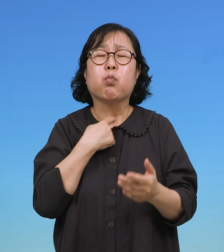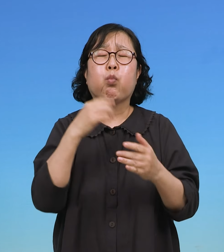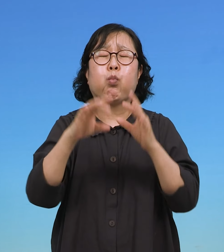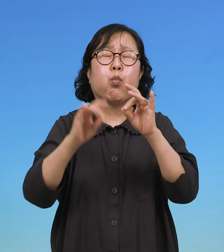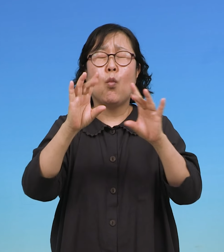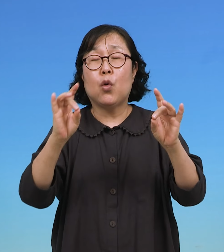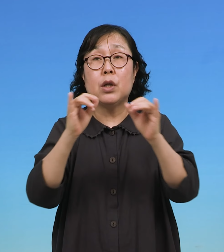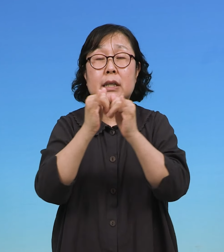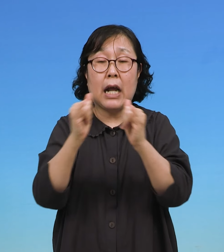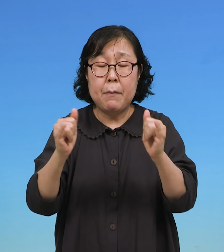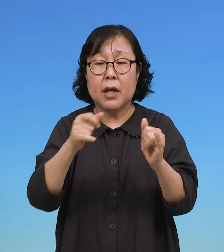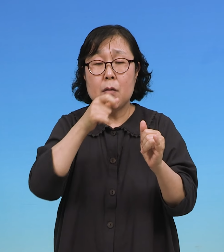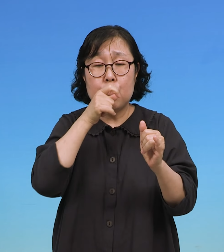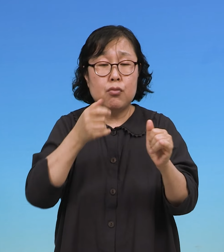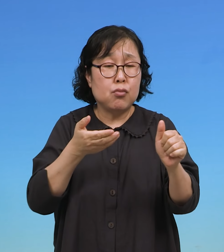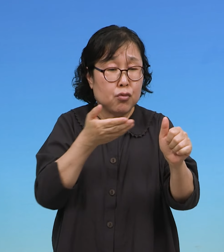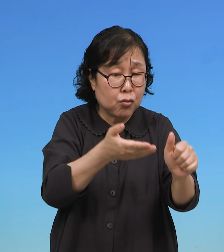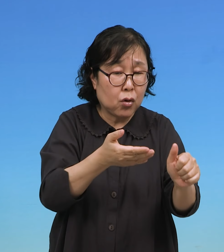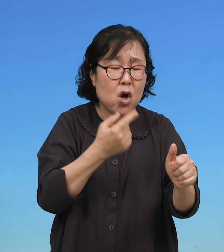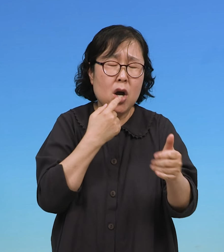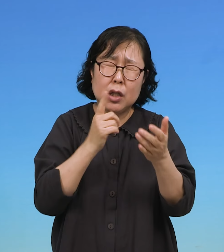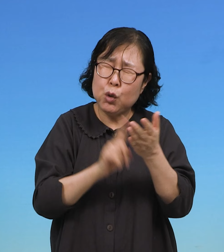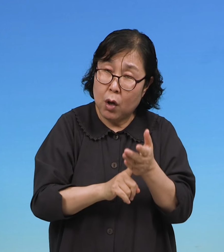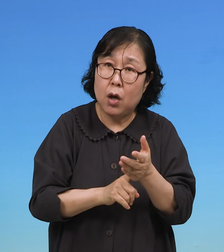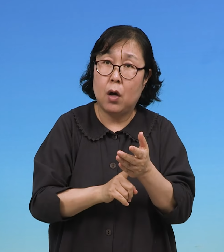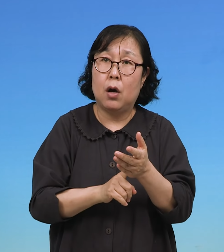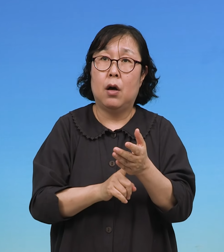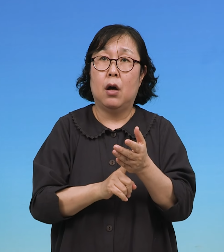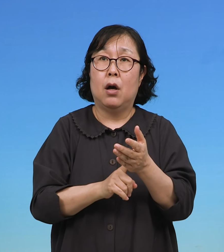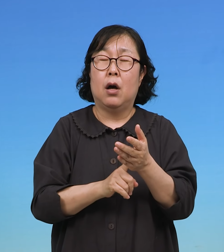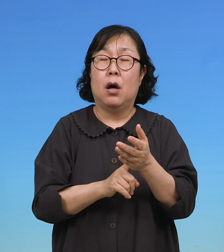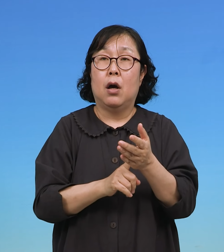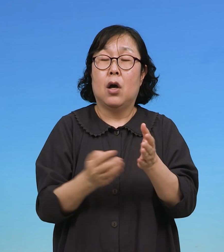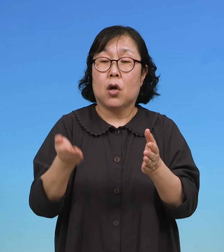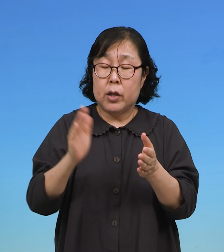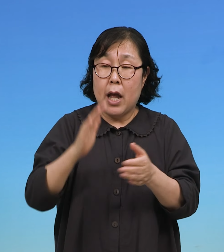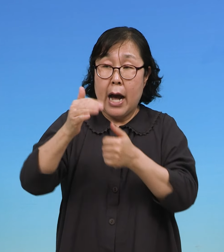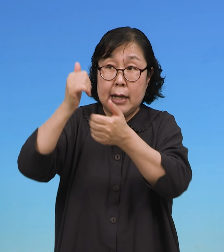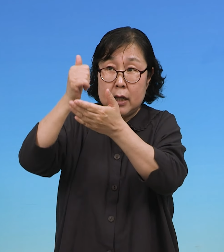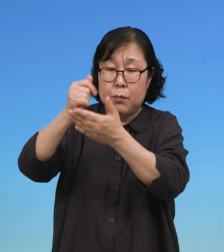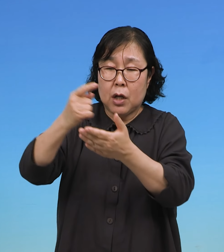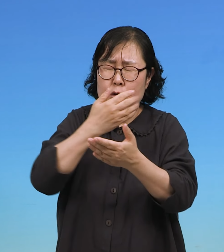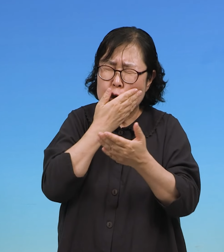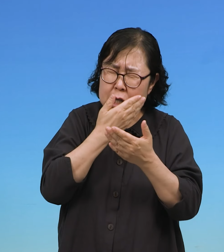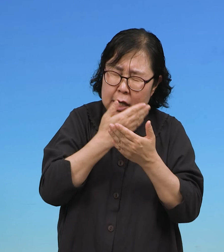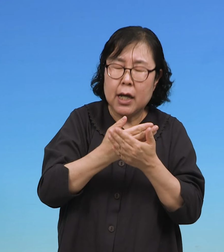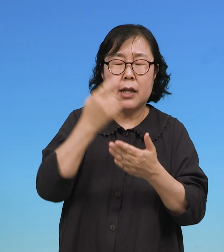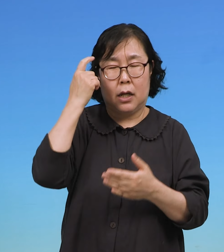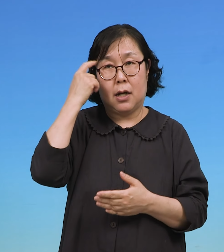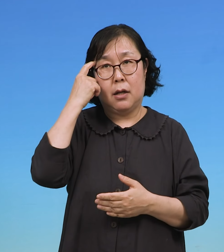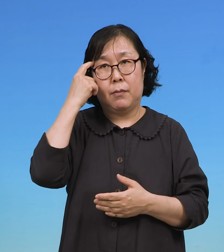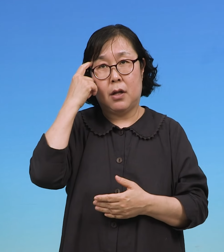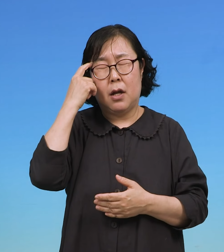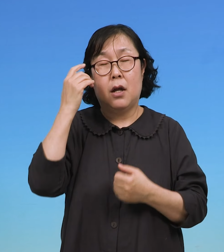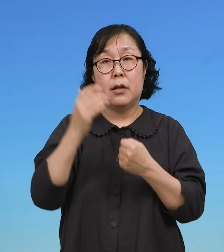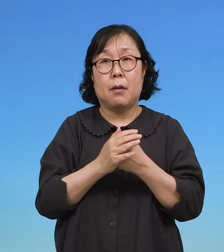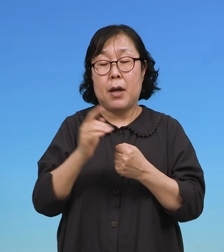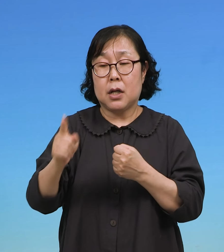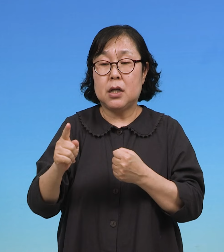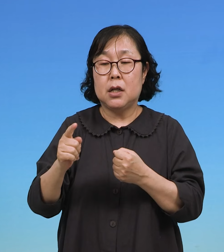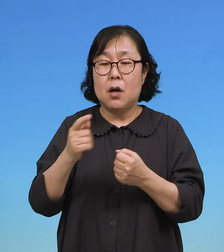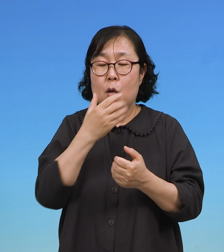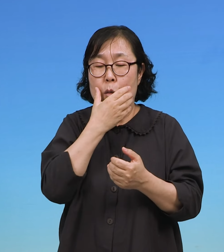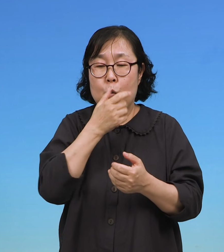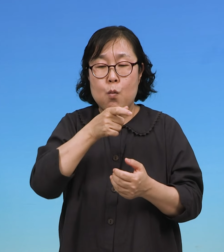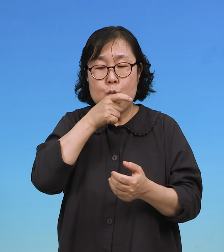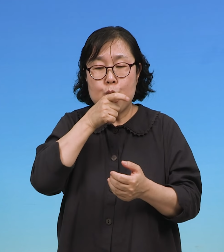누가 목마른 사람에게 물 한 잔 못 떠주느냐고요. 근데 하나님은 여기에 굉장히 초점을 두고 계셔가지고요,